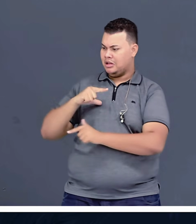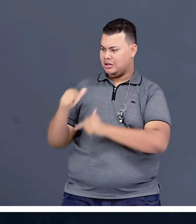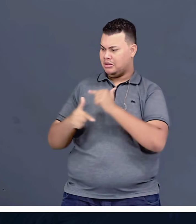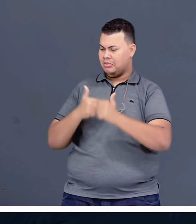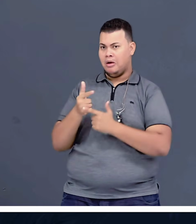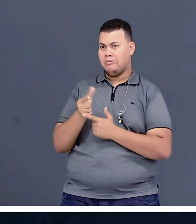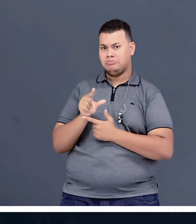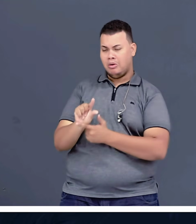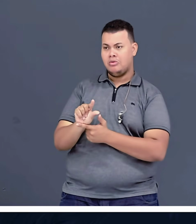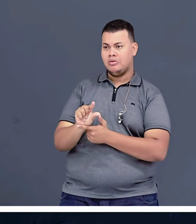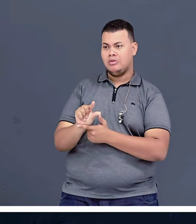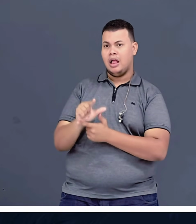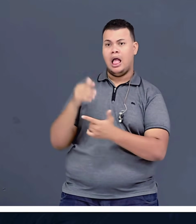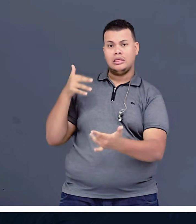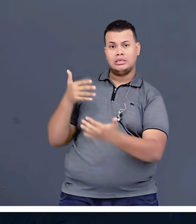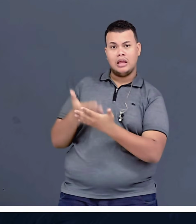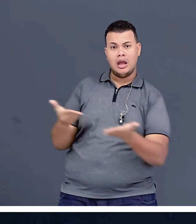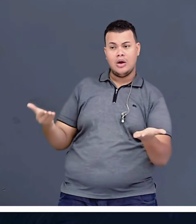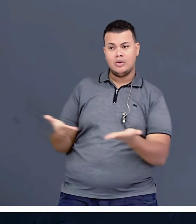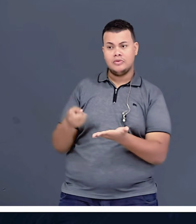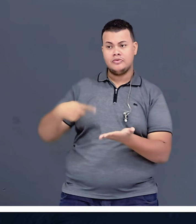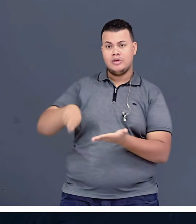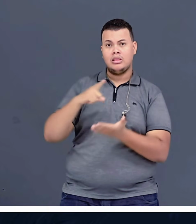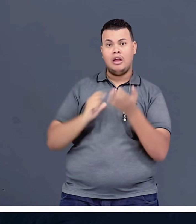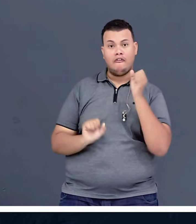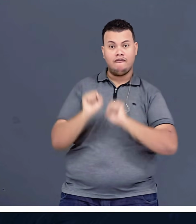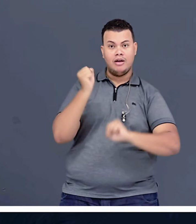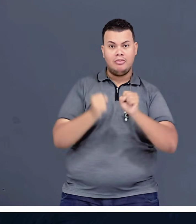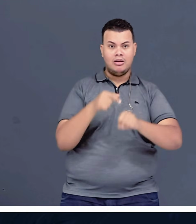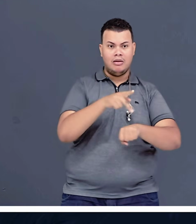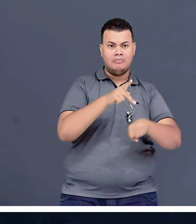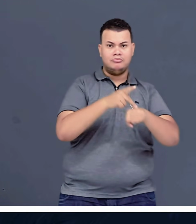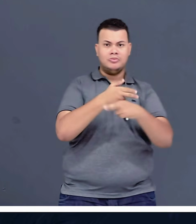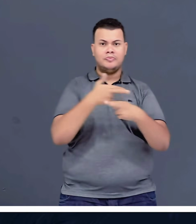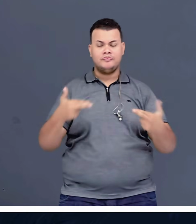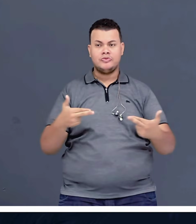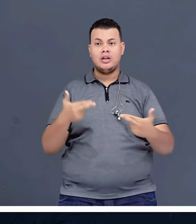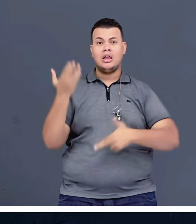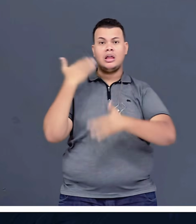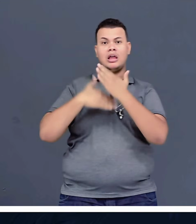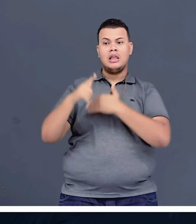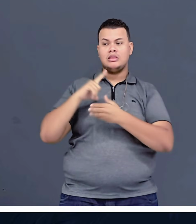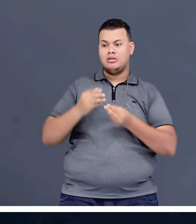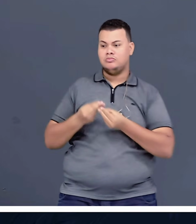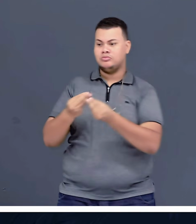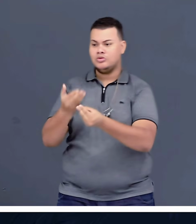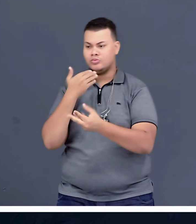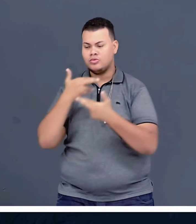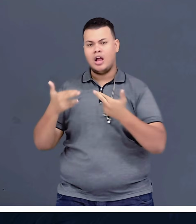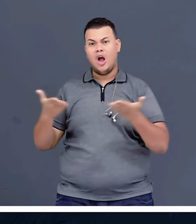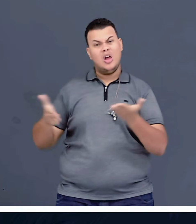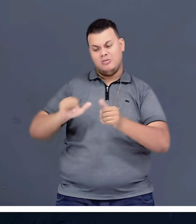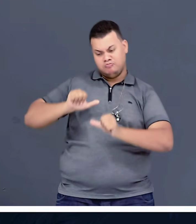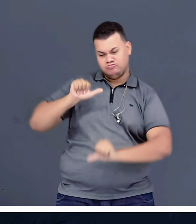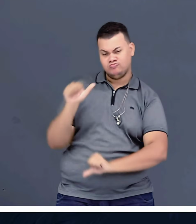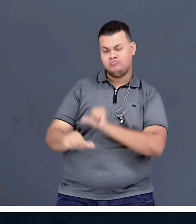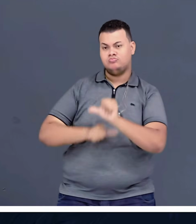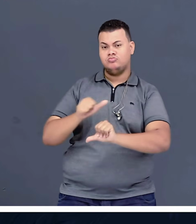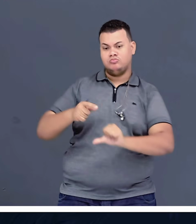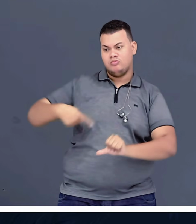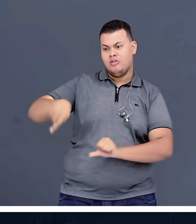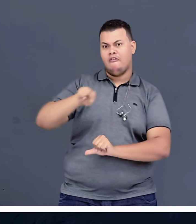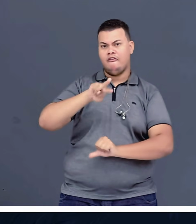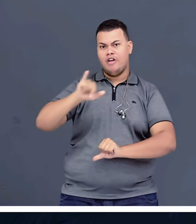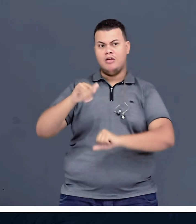serviço. Até agora, para vocês fabricarem o tijolo, a gente estava dando combustível. Agora vai ser o contrário. Vocês